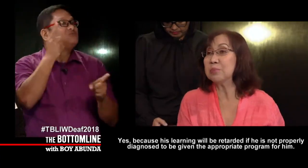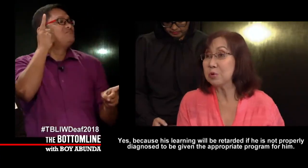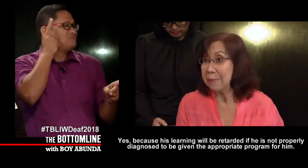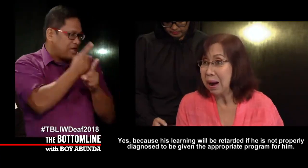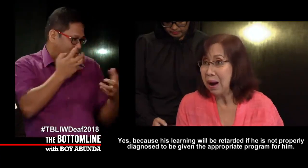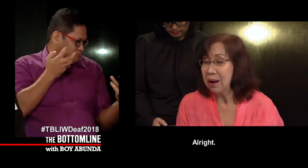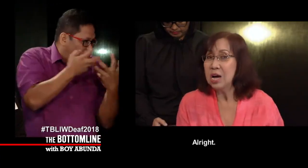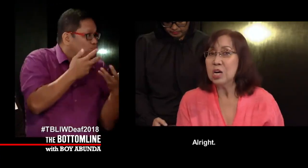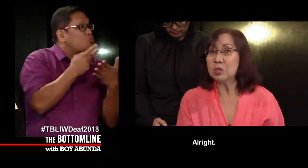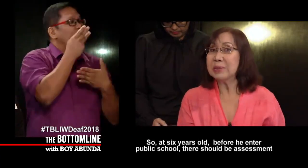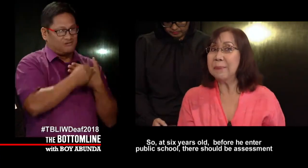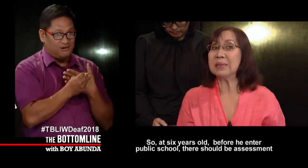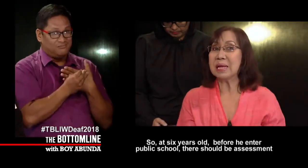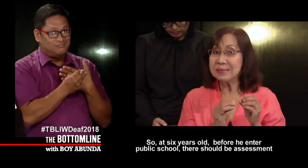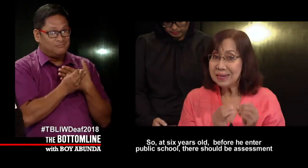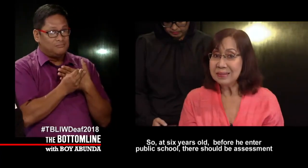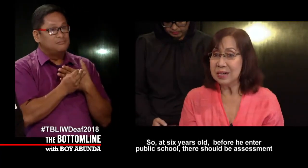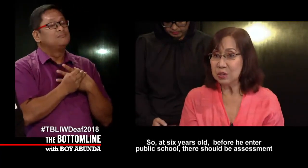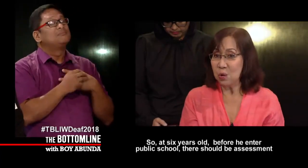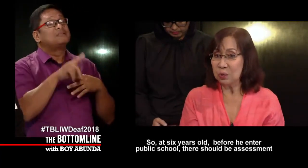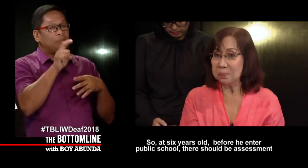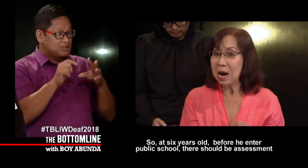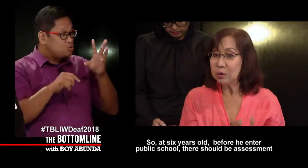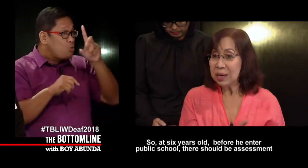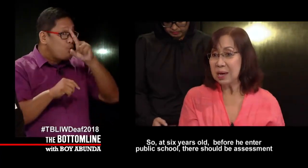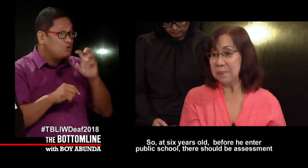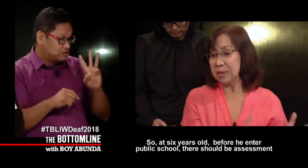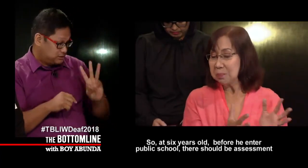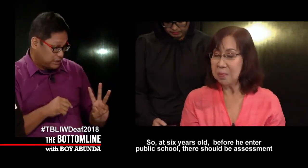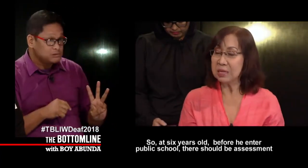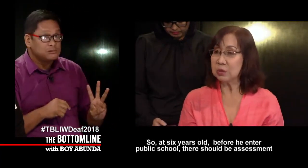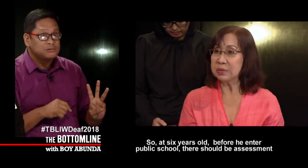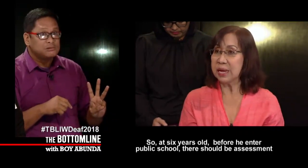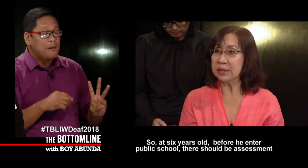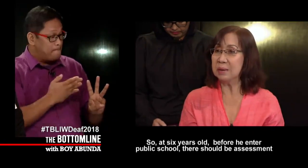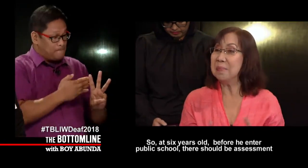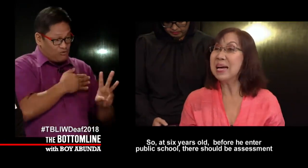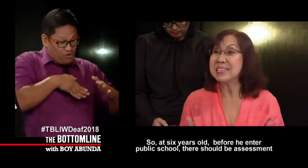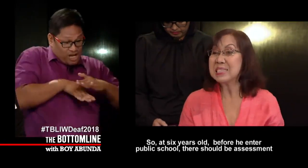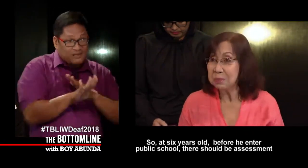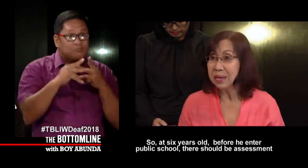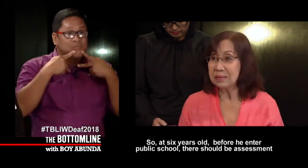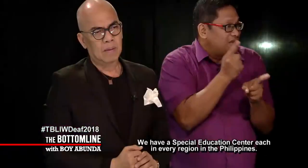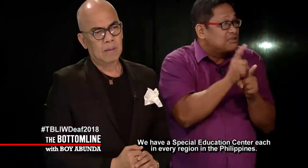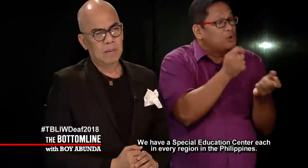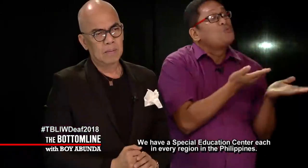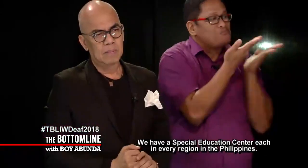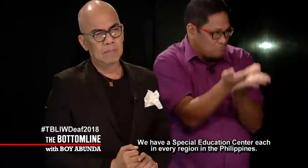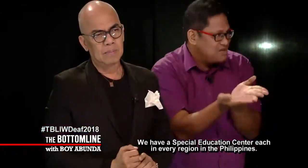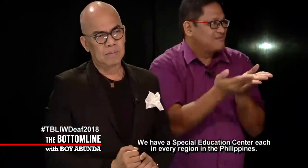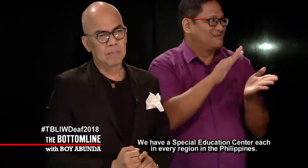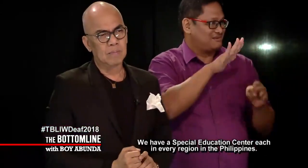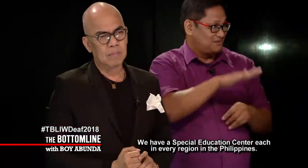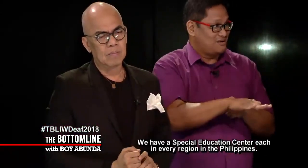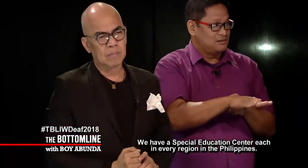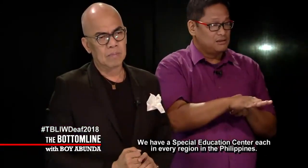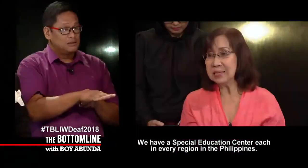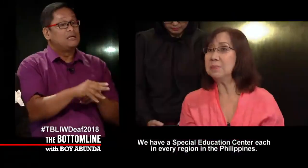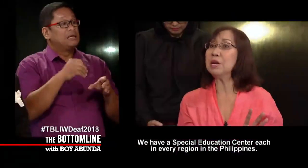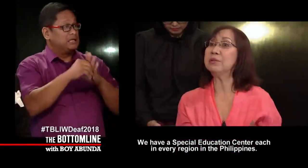karampatang programa. Alright. So dapat at 6 years old, bago tanggapin ang public schools natin, may assessment. Bawat region